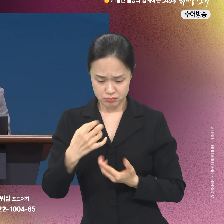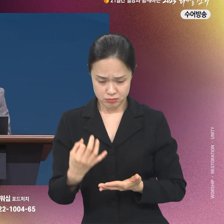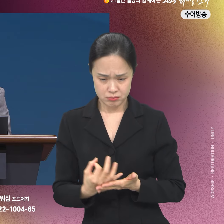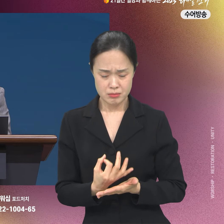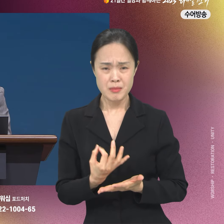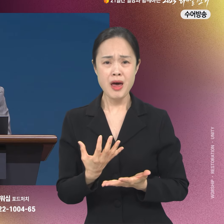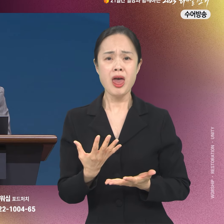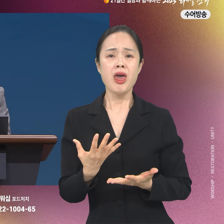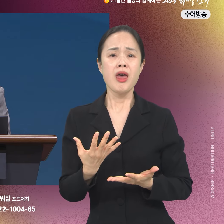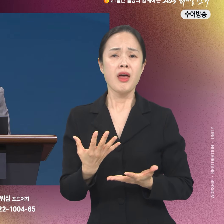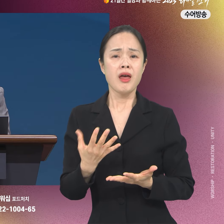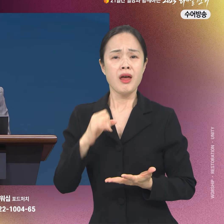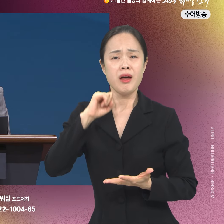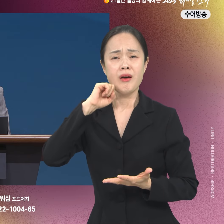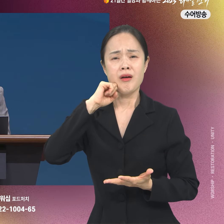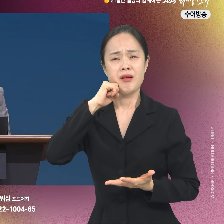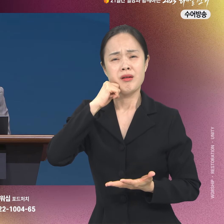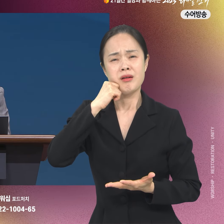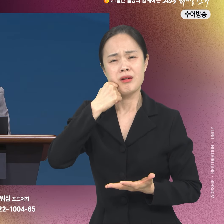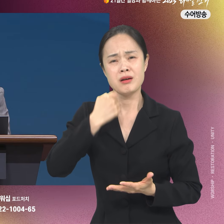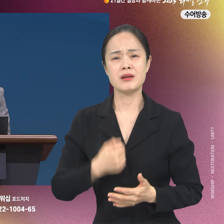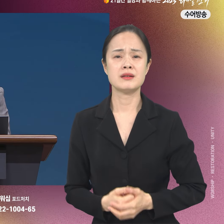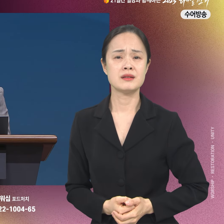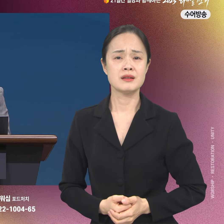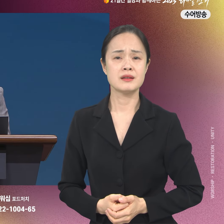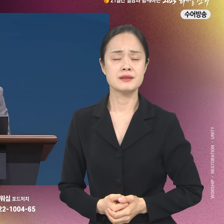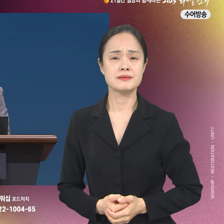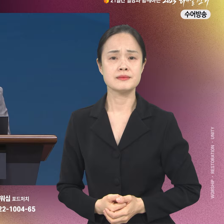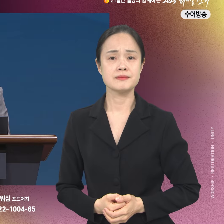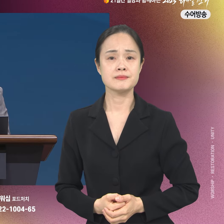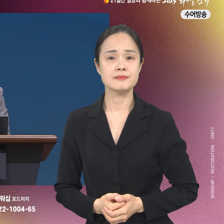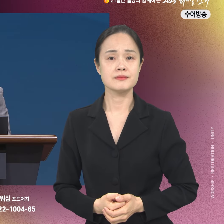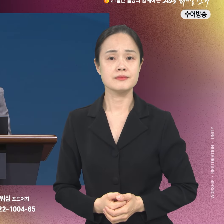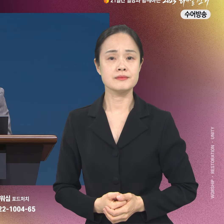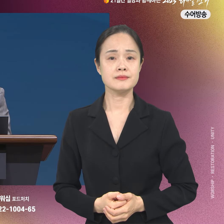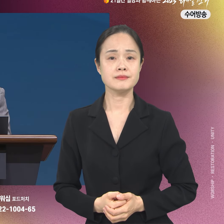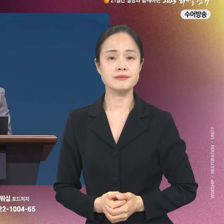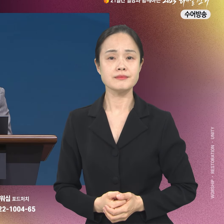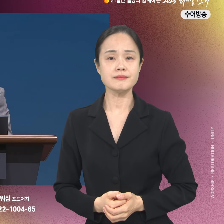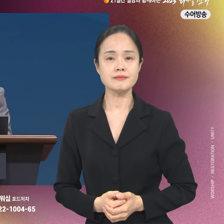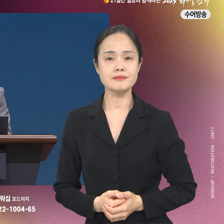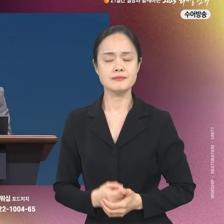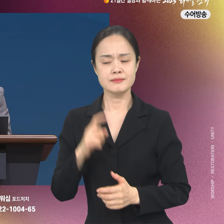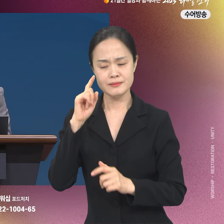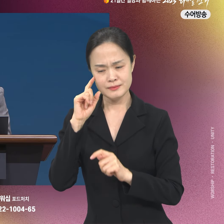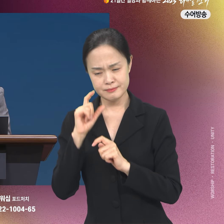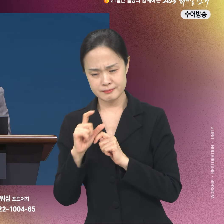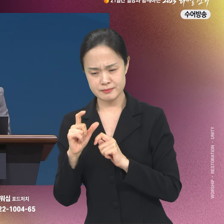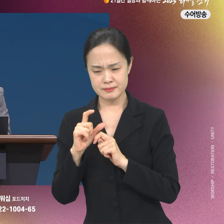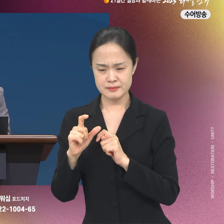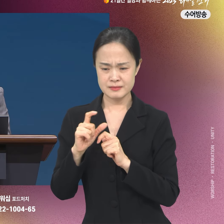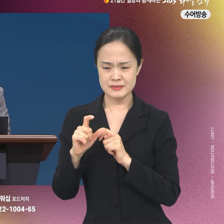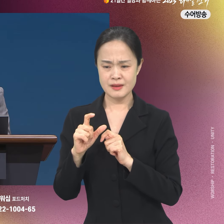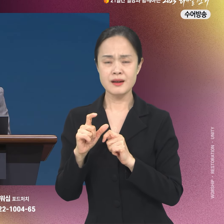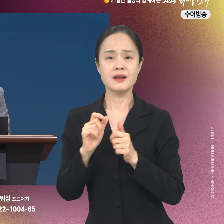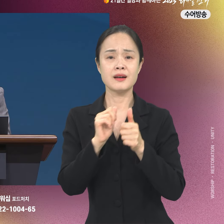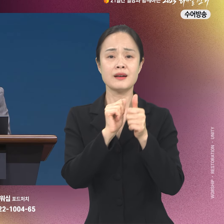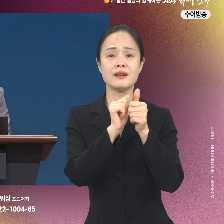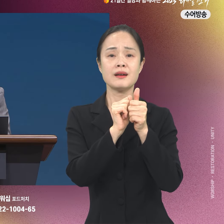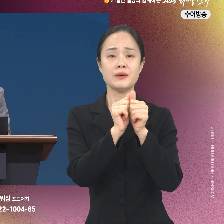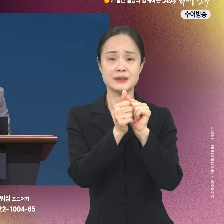그때 당시에 선택한 거가 회사의 지분의 상당 부분을